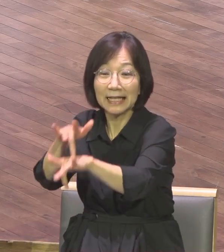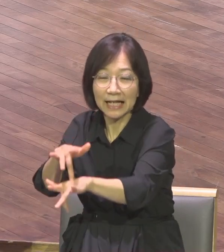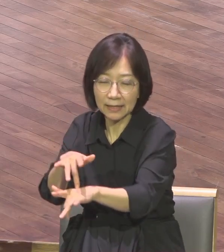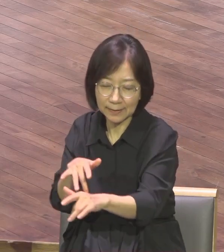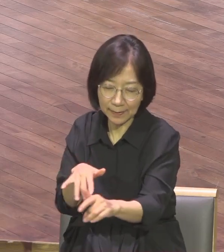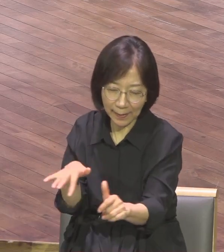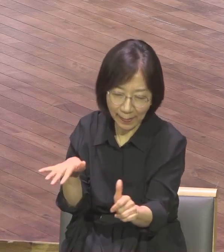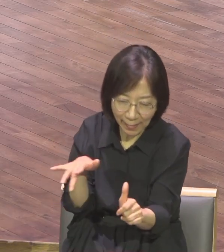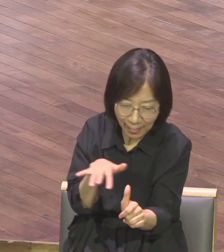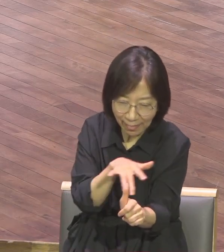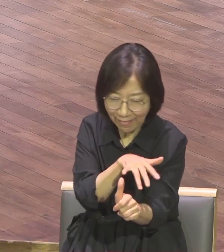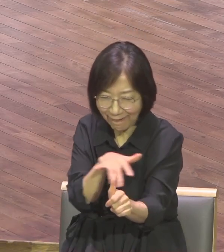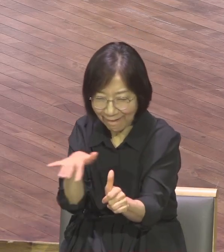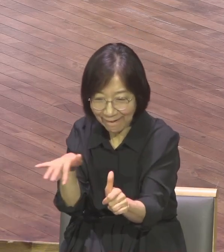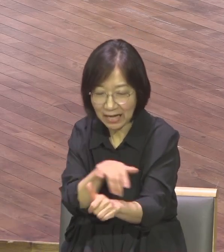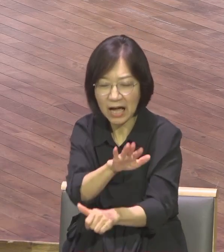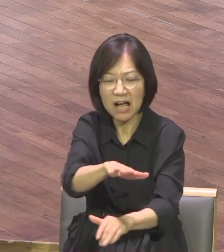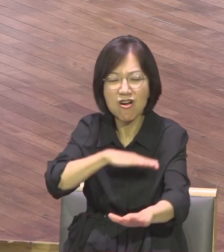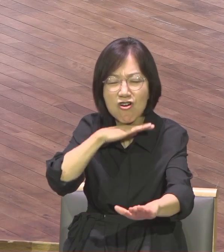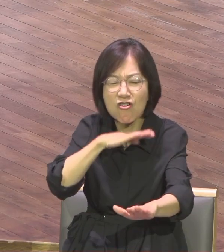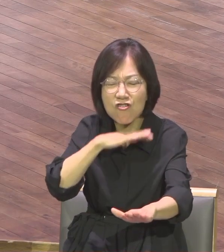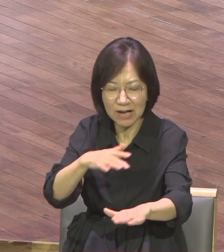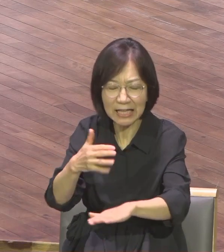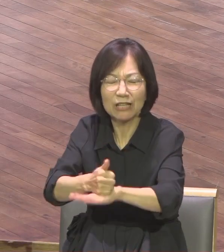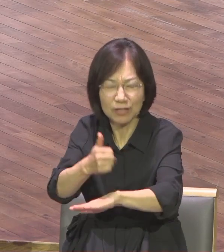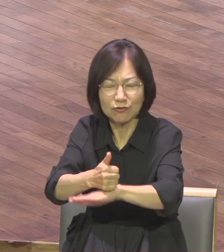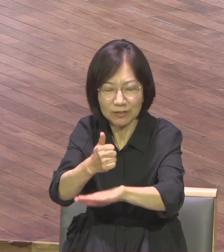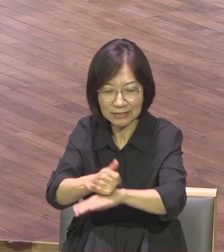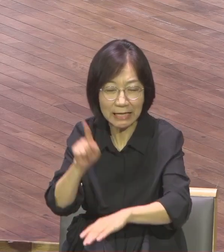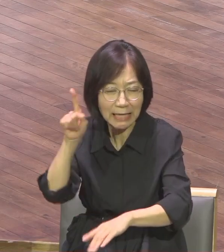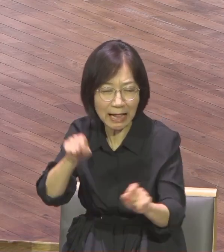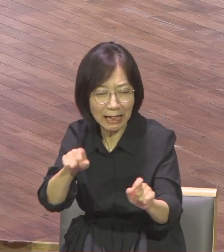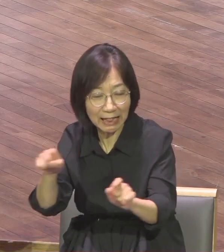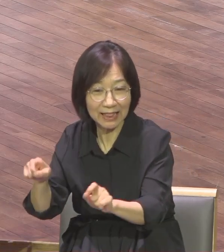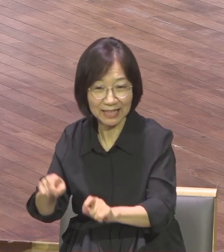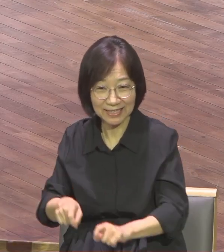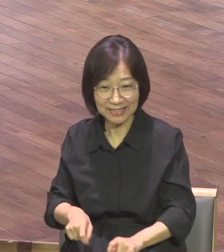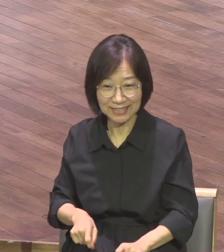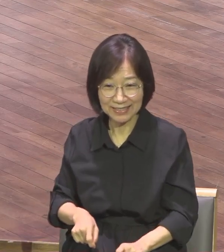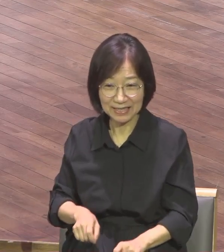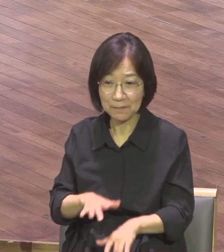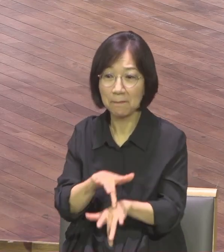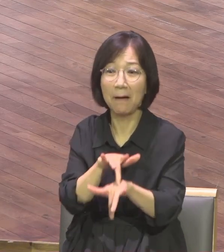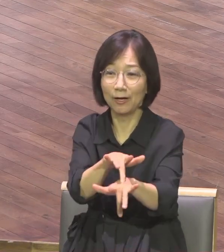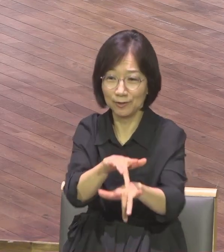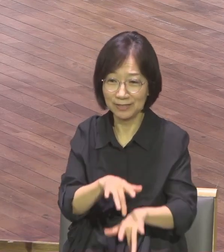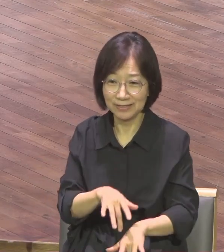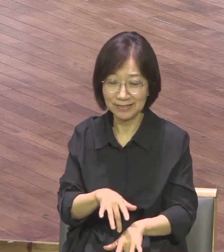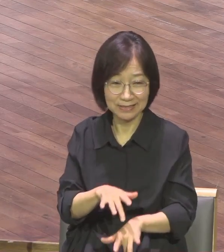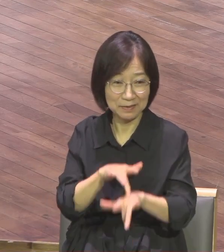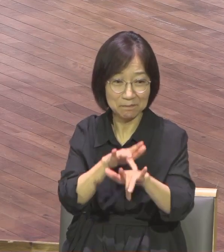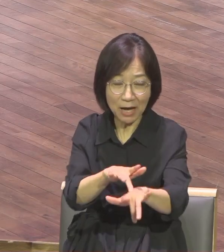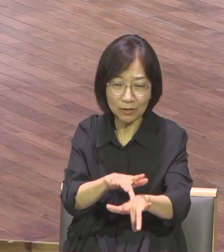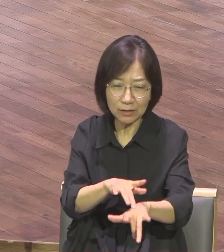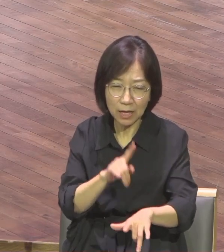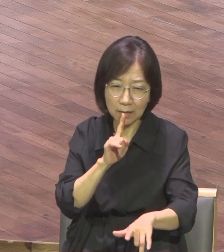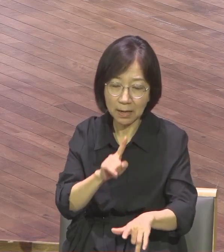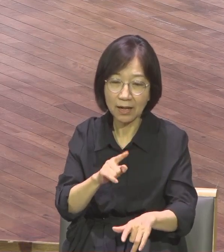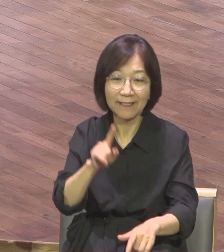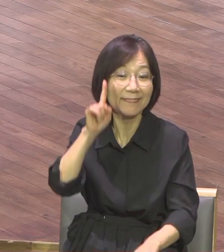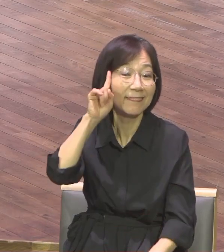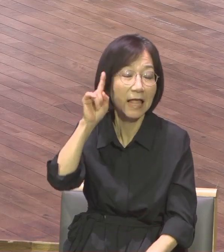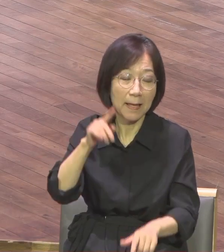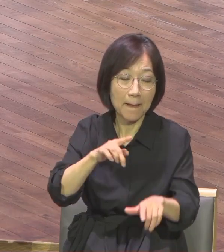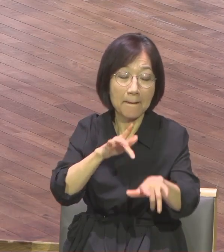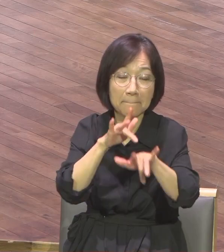가라지를 뿌립니다. 나중에. 이런 말이지요. 마귀 시간은 내일이고 하나님 시간은